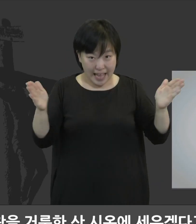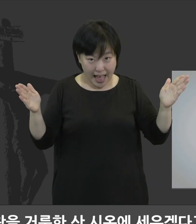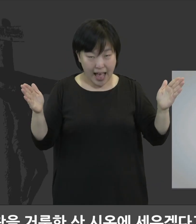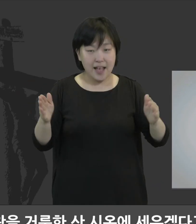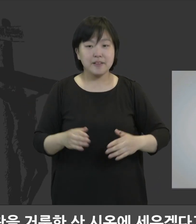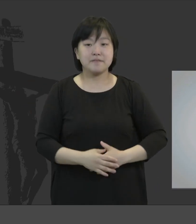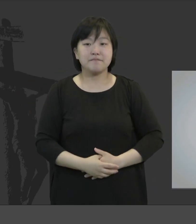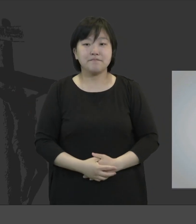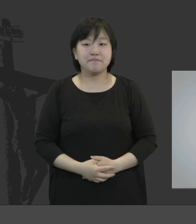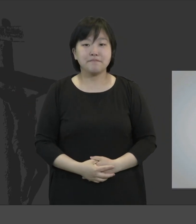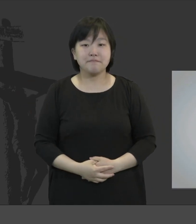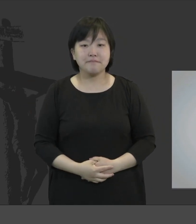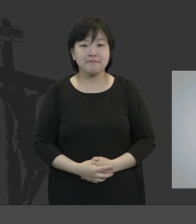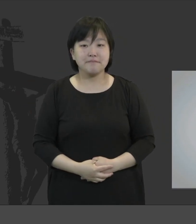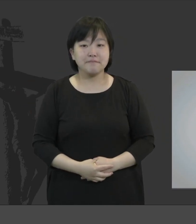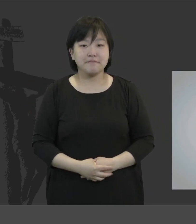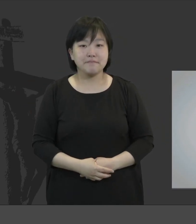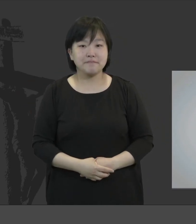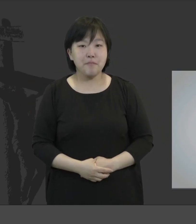때문입니다.